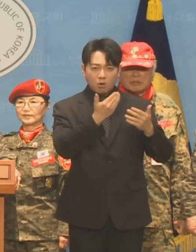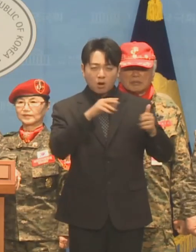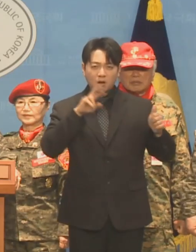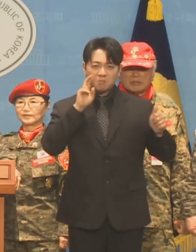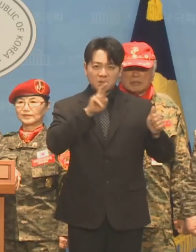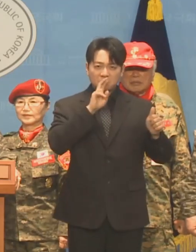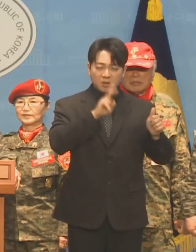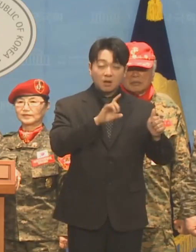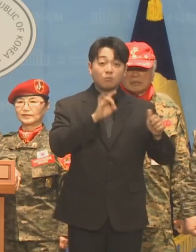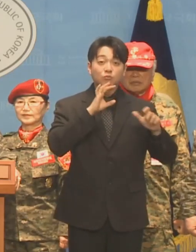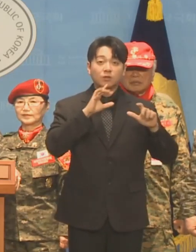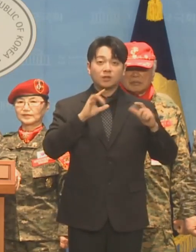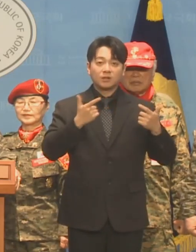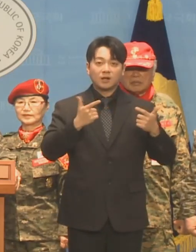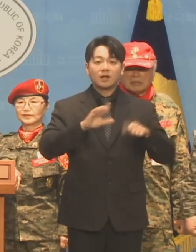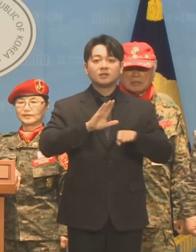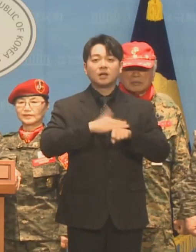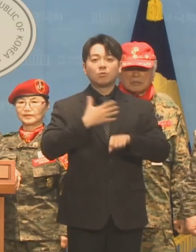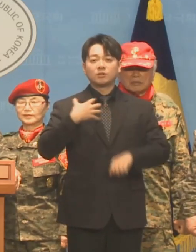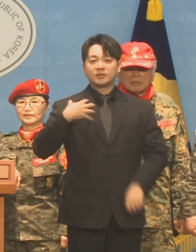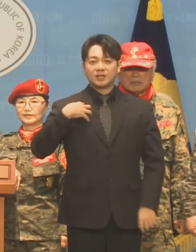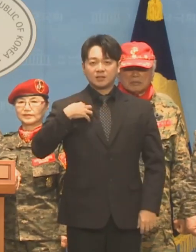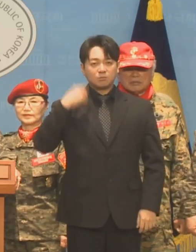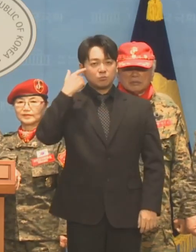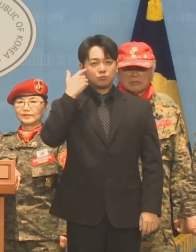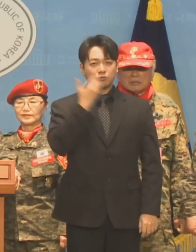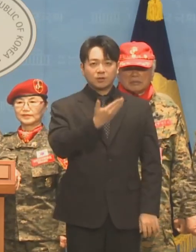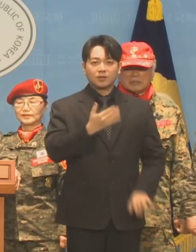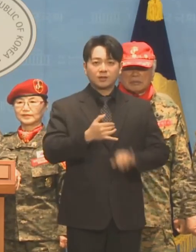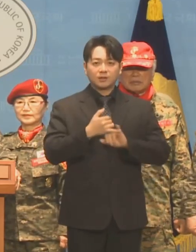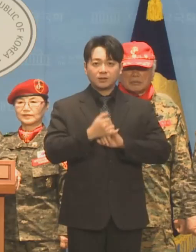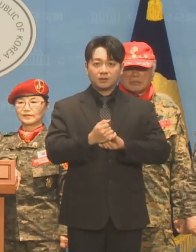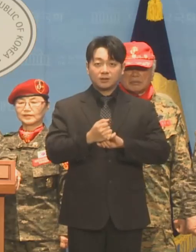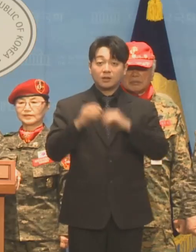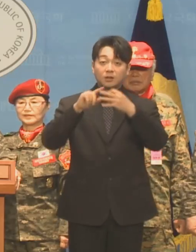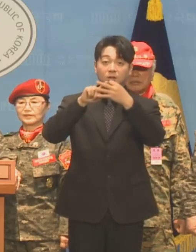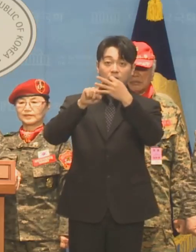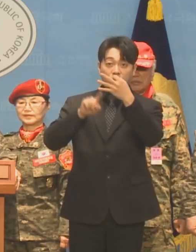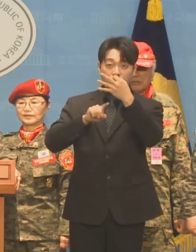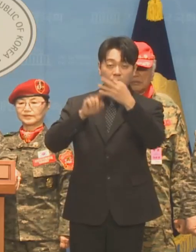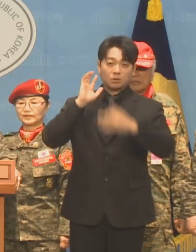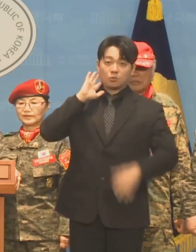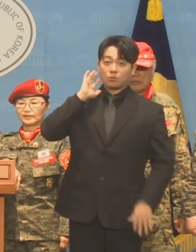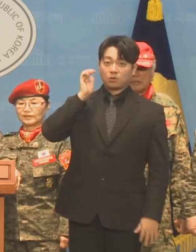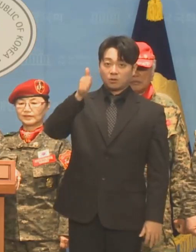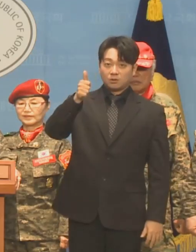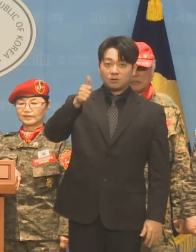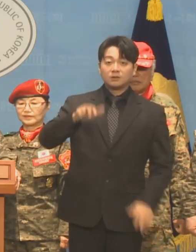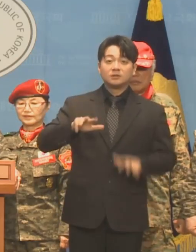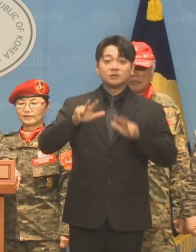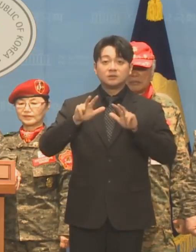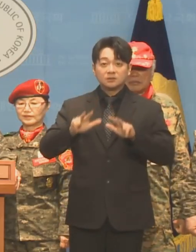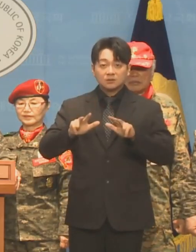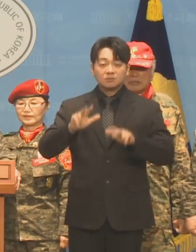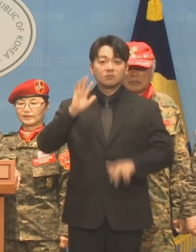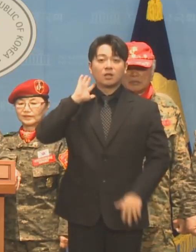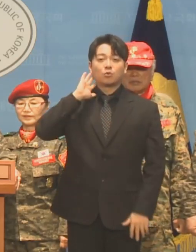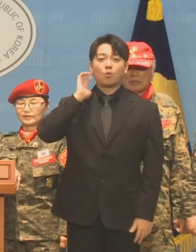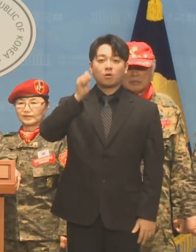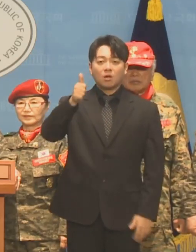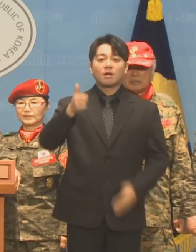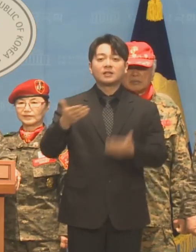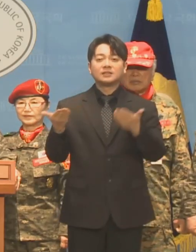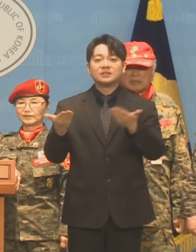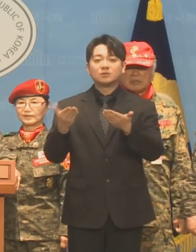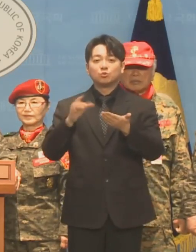물론 책임을 물을 것이다. 윤석열 대통령은 현재 대통령 직무만이